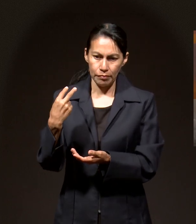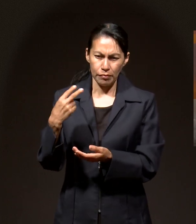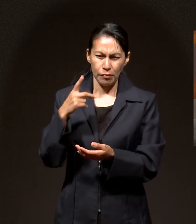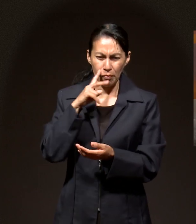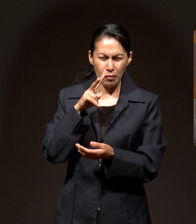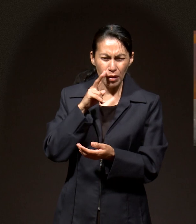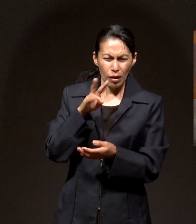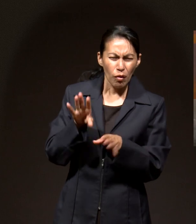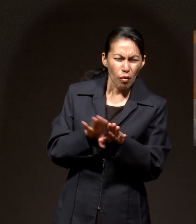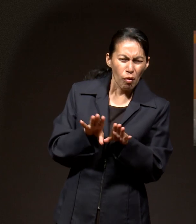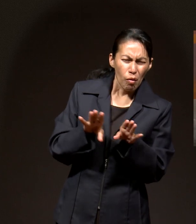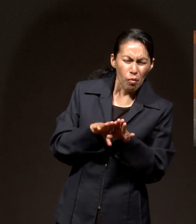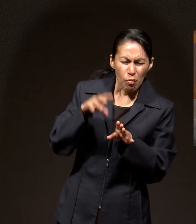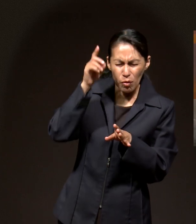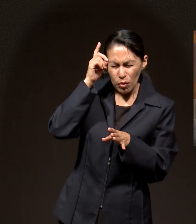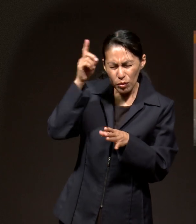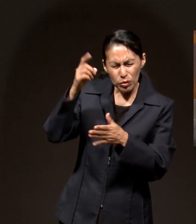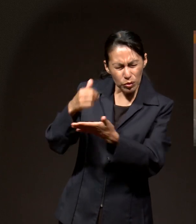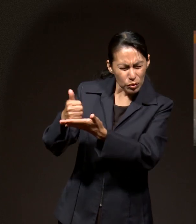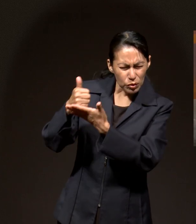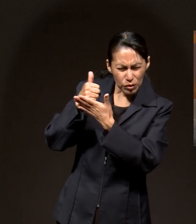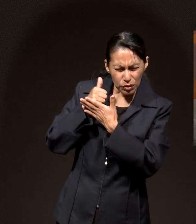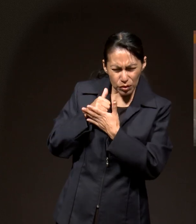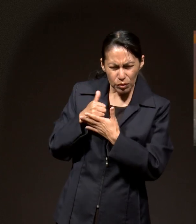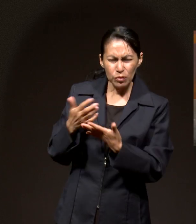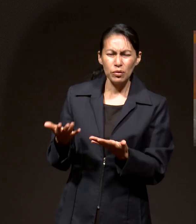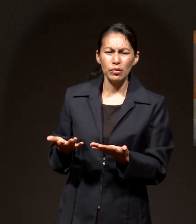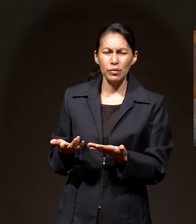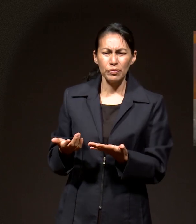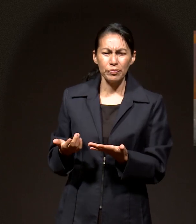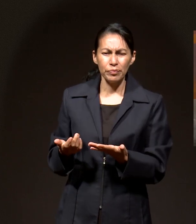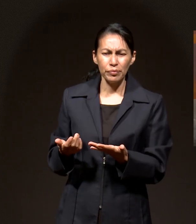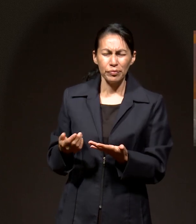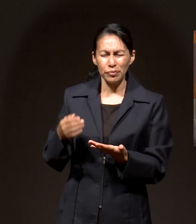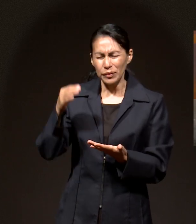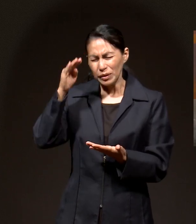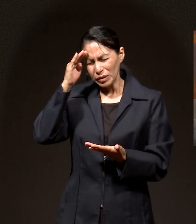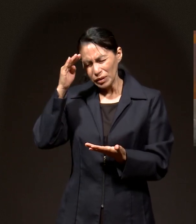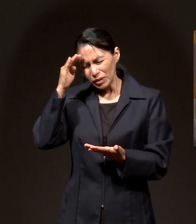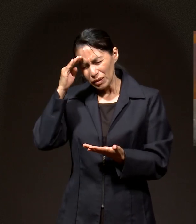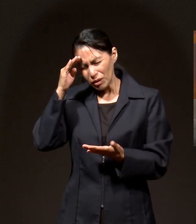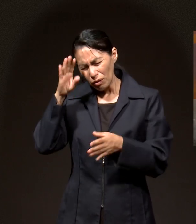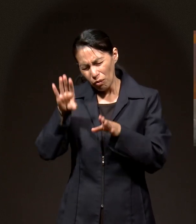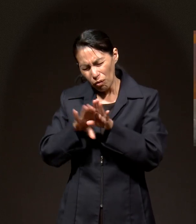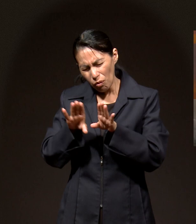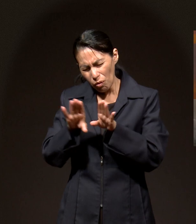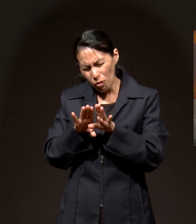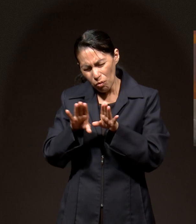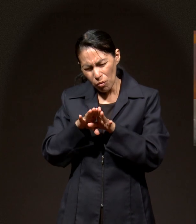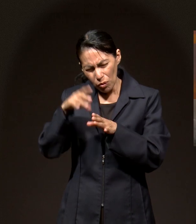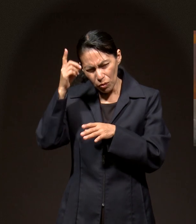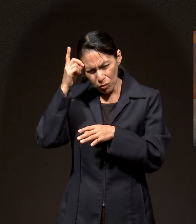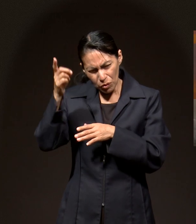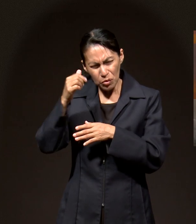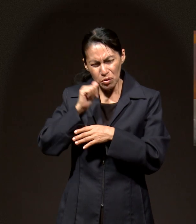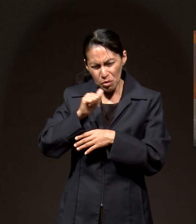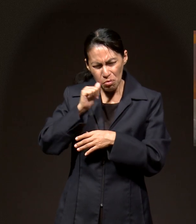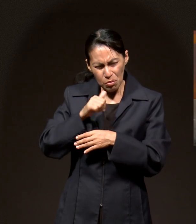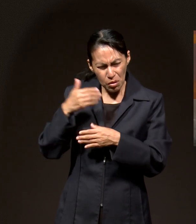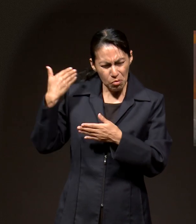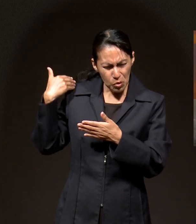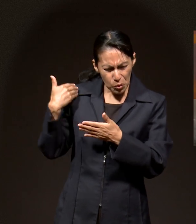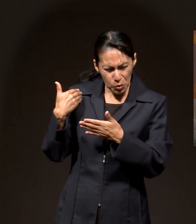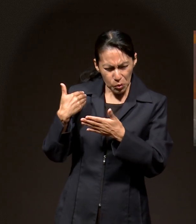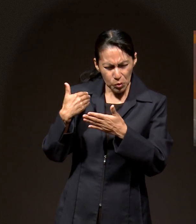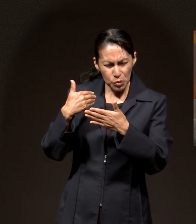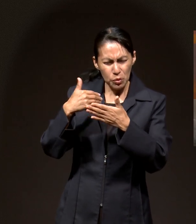muchas circunstancias, Dios nos ha estado preparando y dando herramientas para enfrentar las situaciones que nos encontramos. En